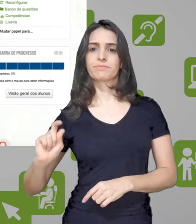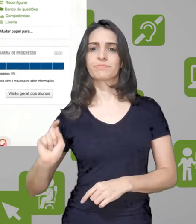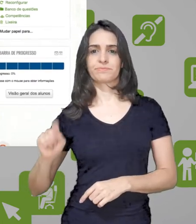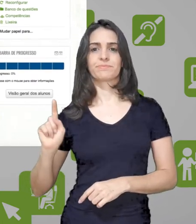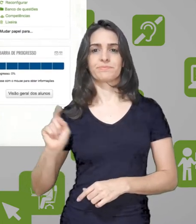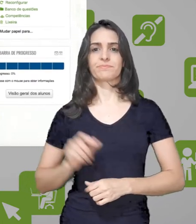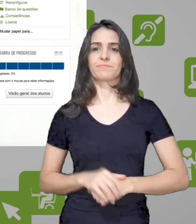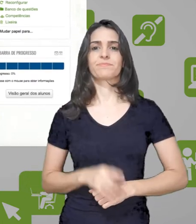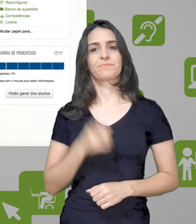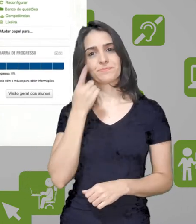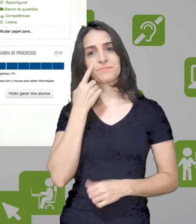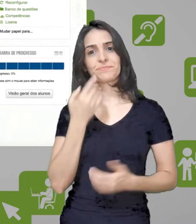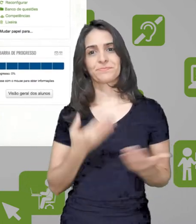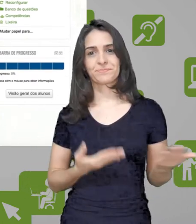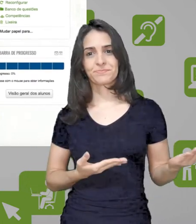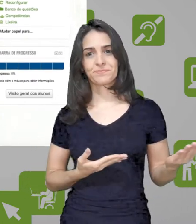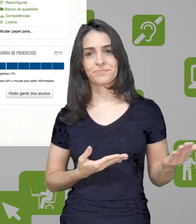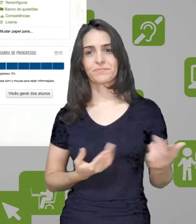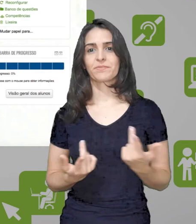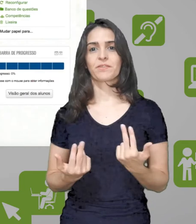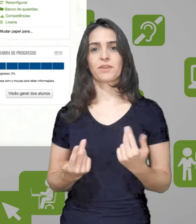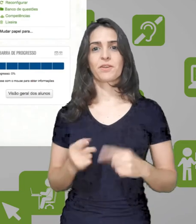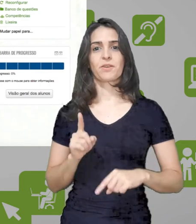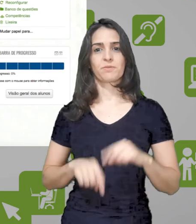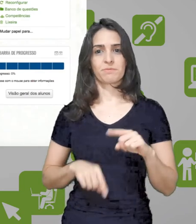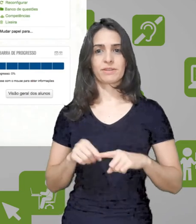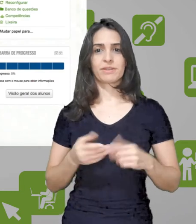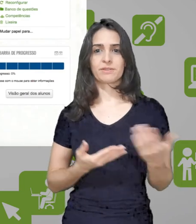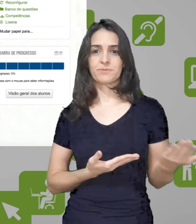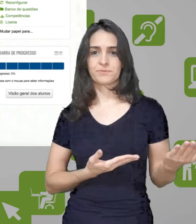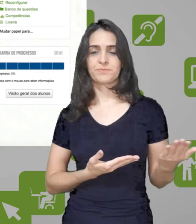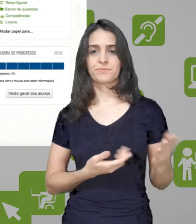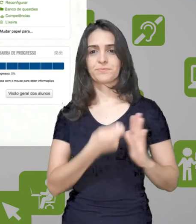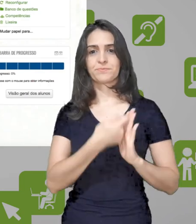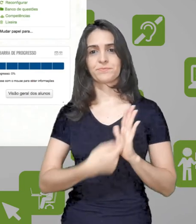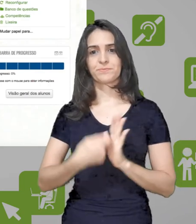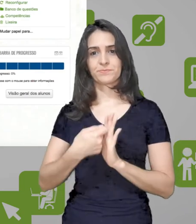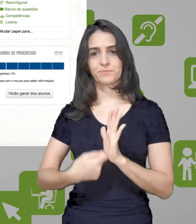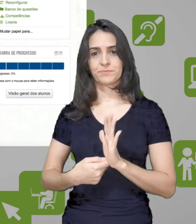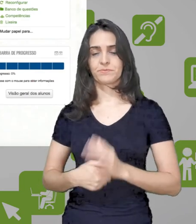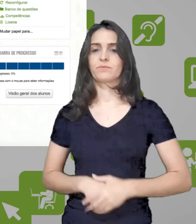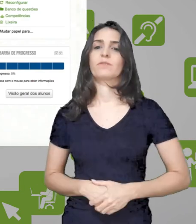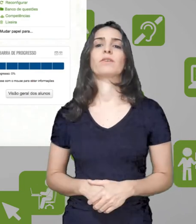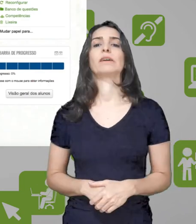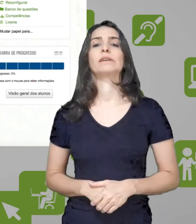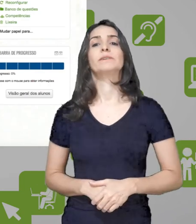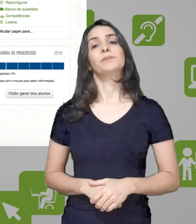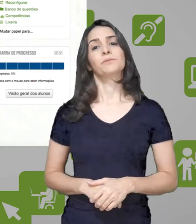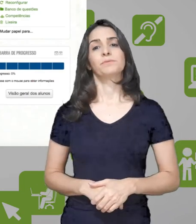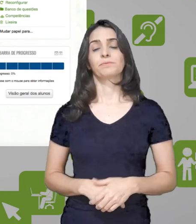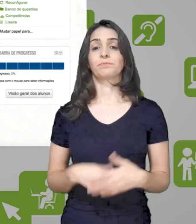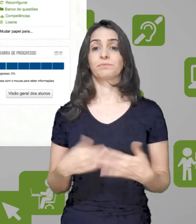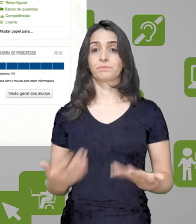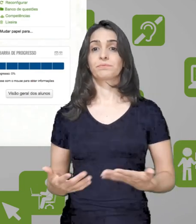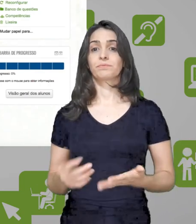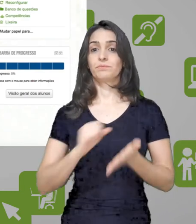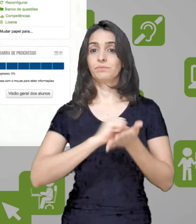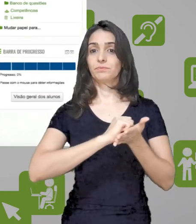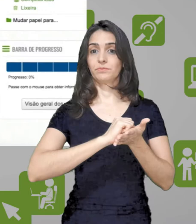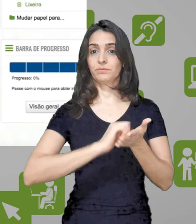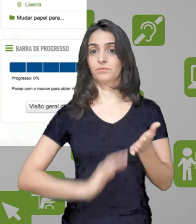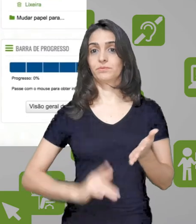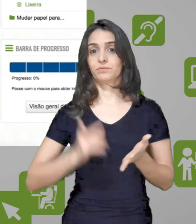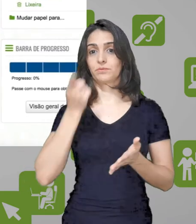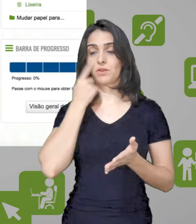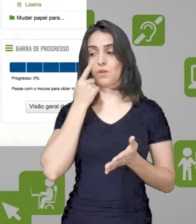eu configurar as atividades para alguma condição de conclusão automática, a borda